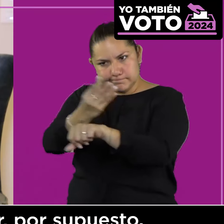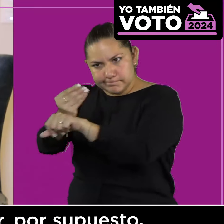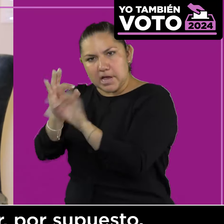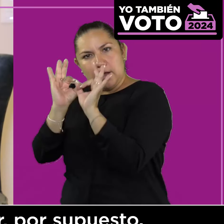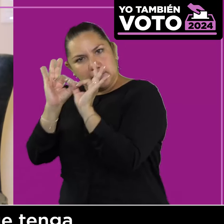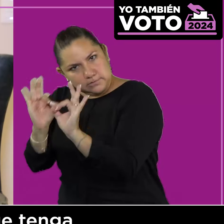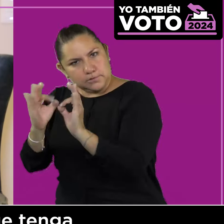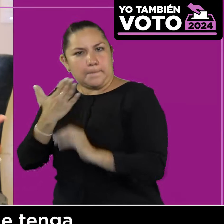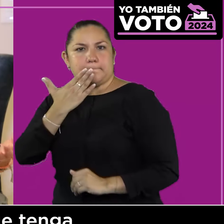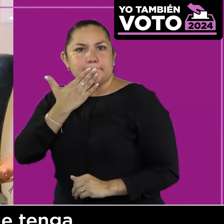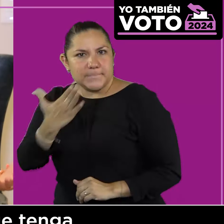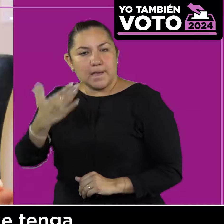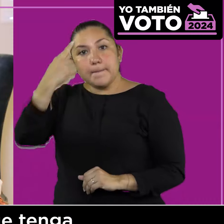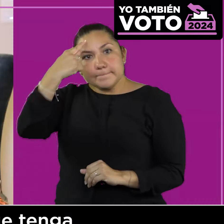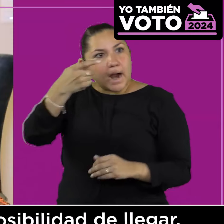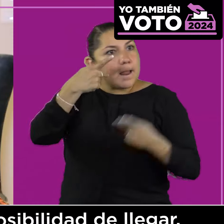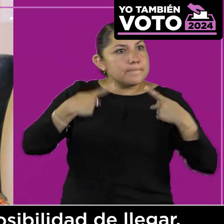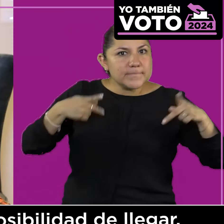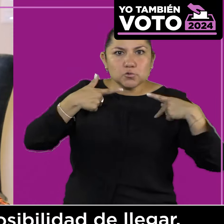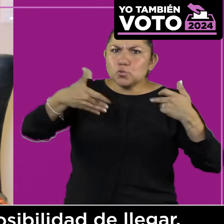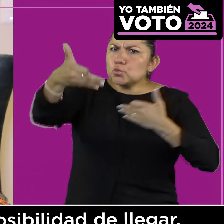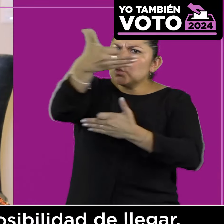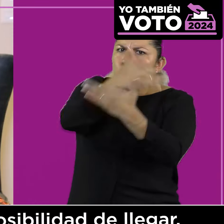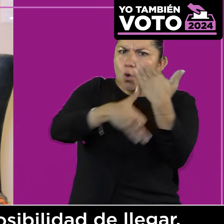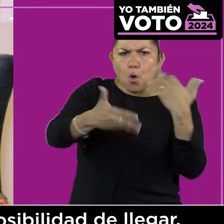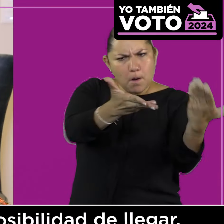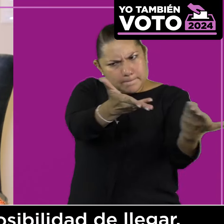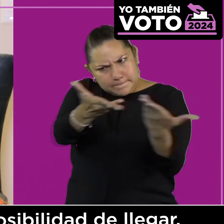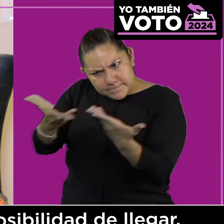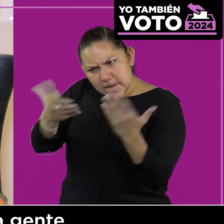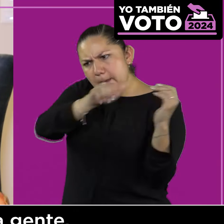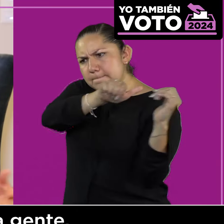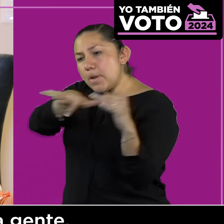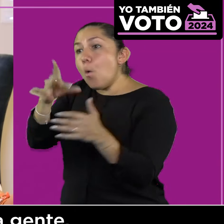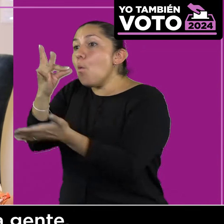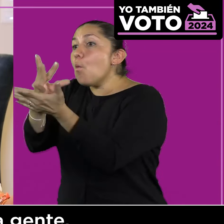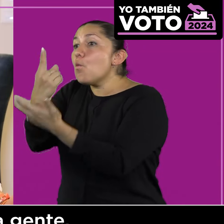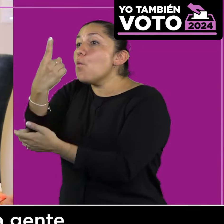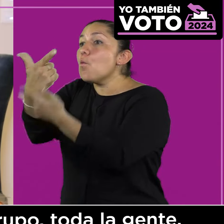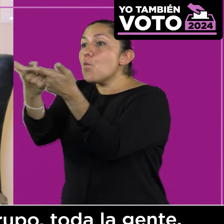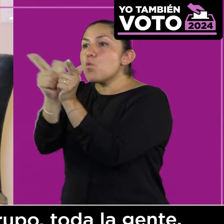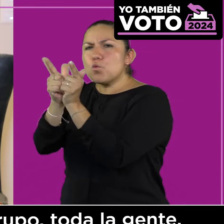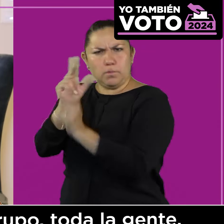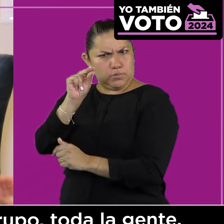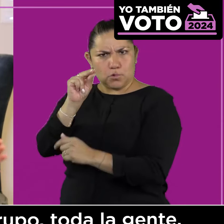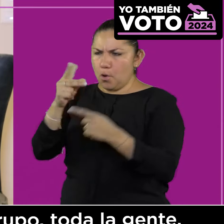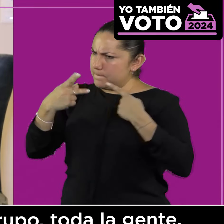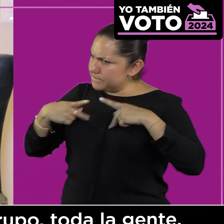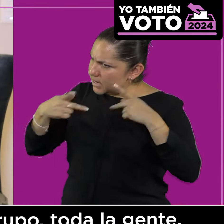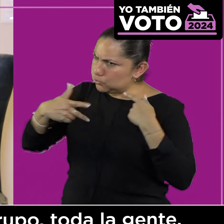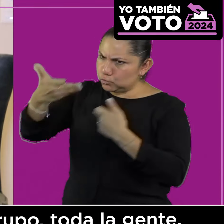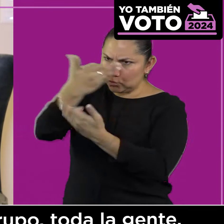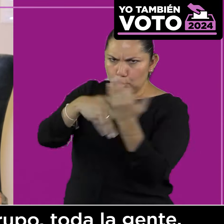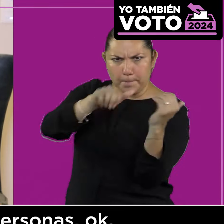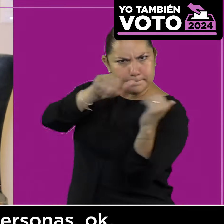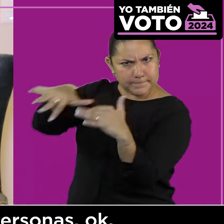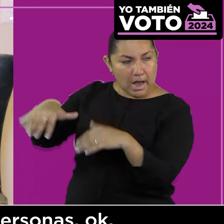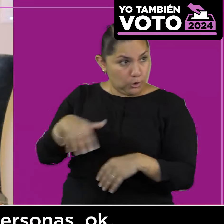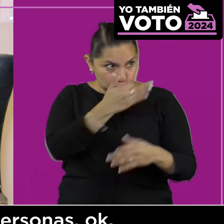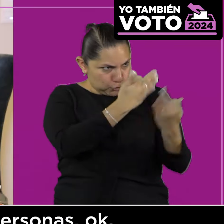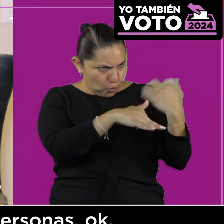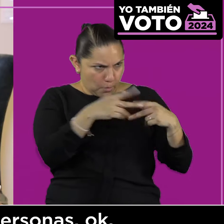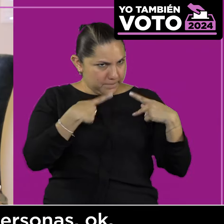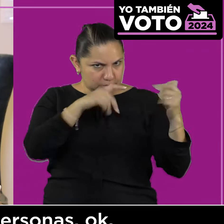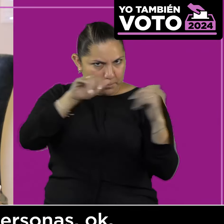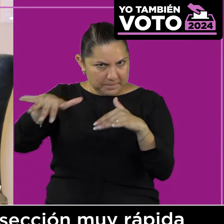acondicionar por supuesto para que tengan toda la gente la posibilidad de llegar toda la gente no nada más un grupo toda la gente todas